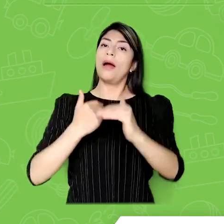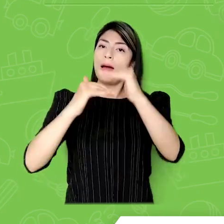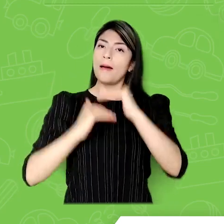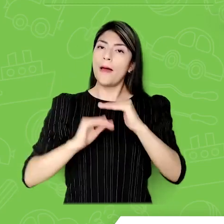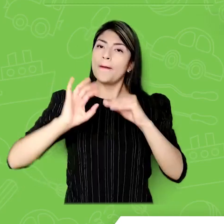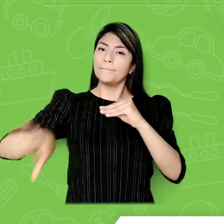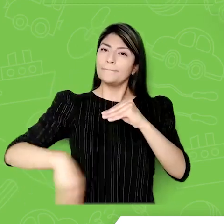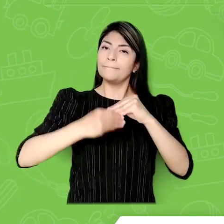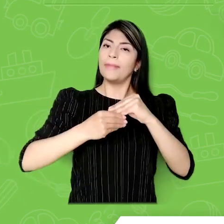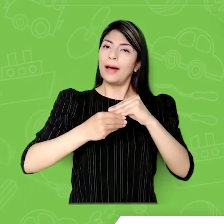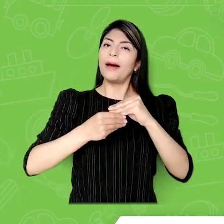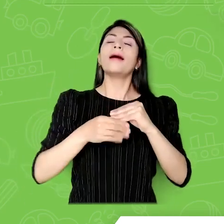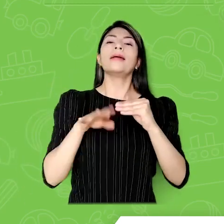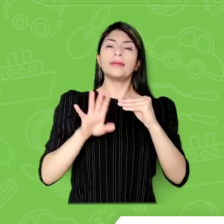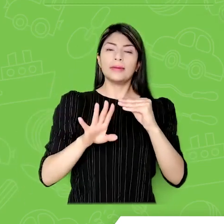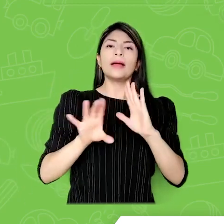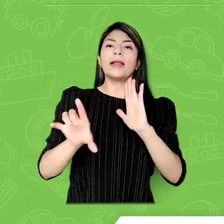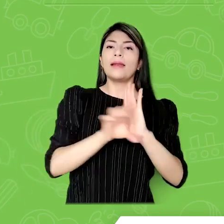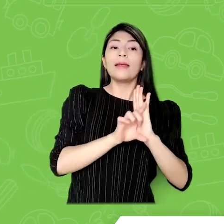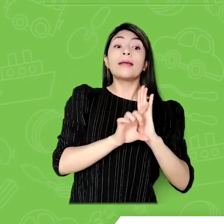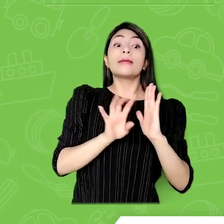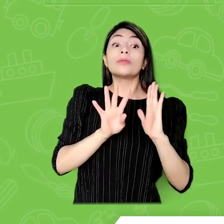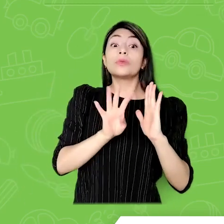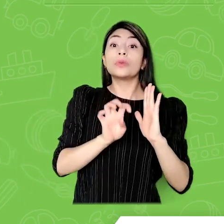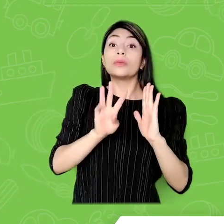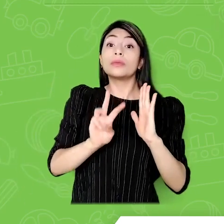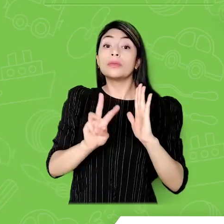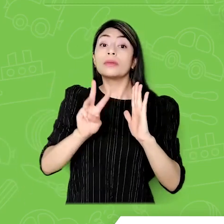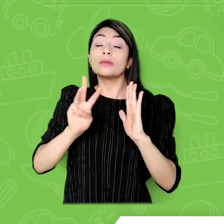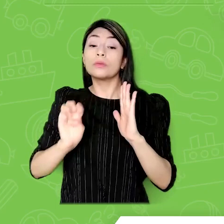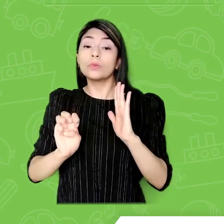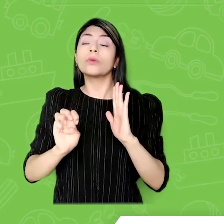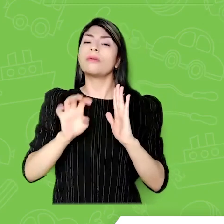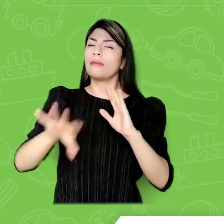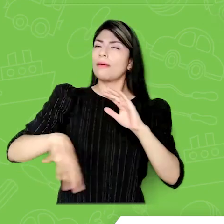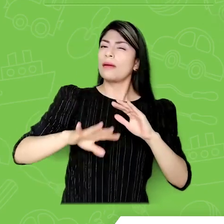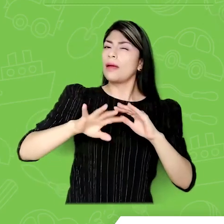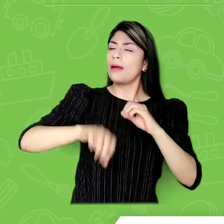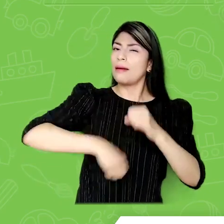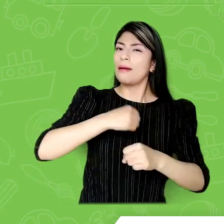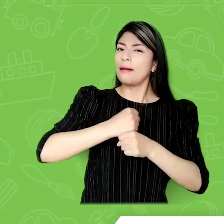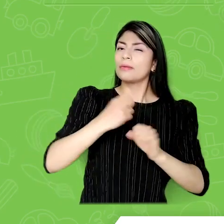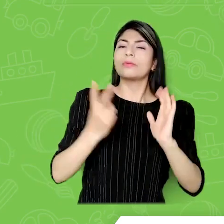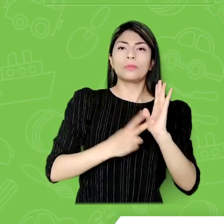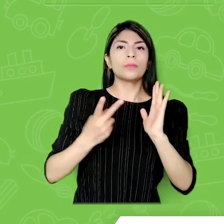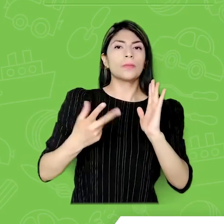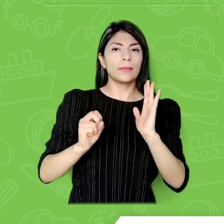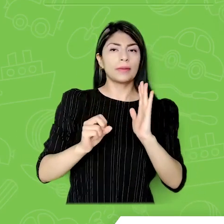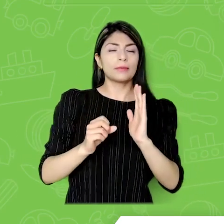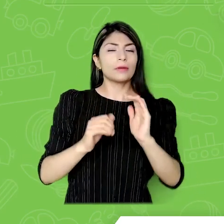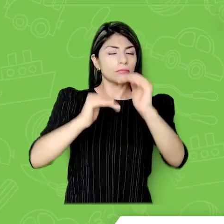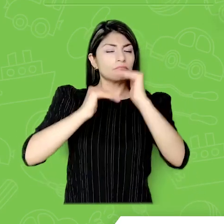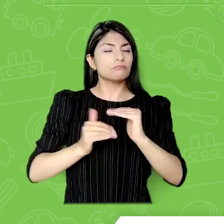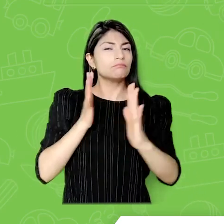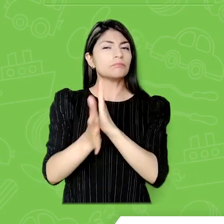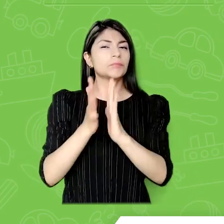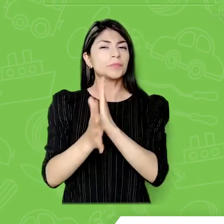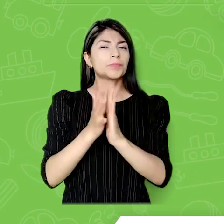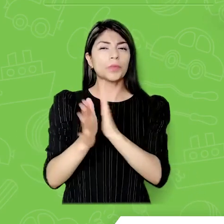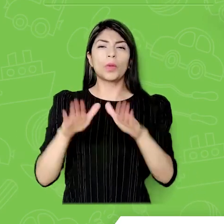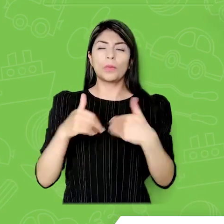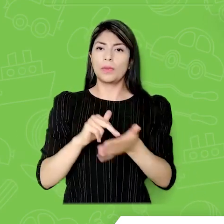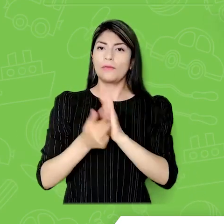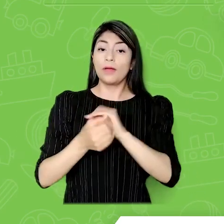Ley 2039 de 2020, en los siguientes términos. Parágrafo. Sin distinción de edad,